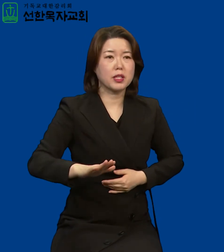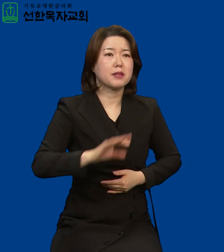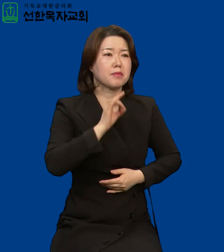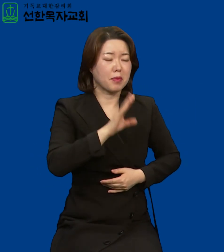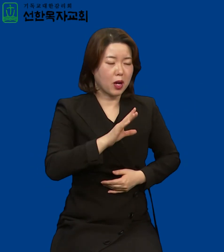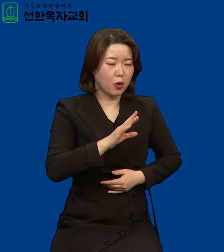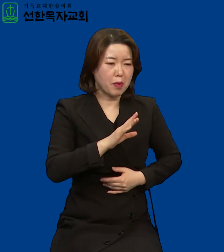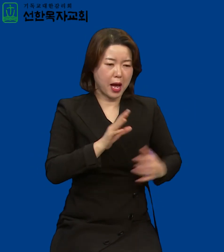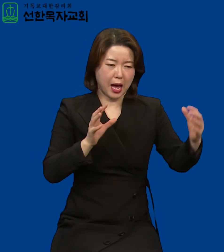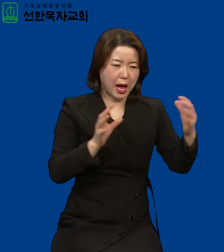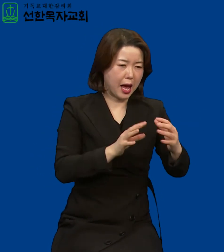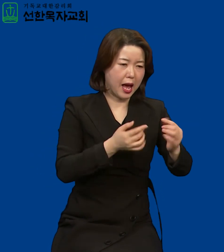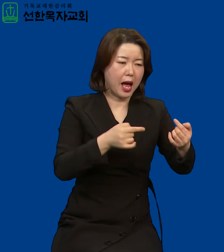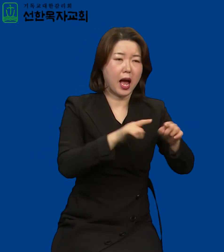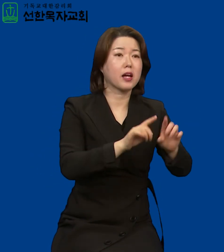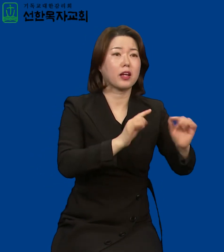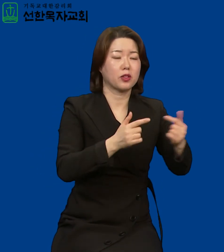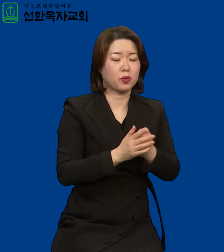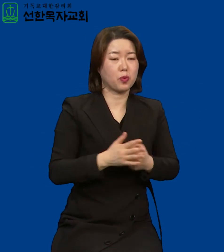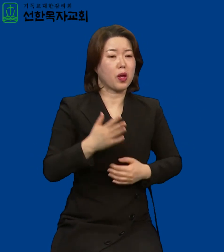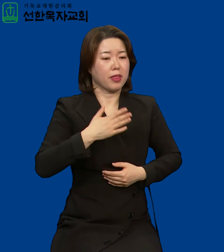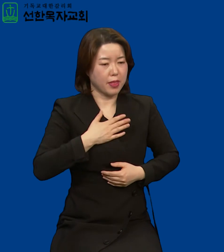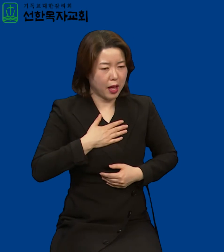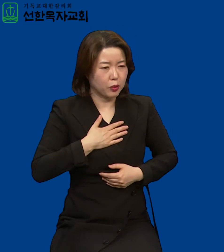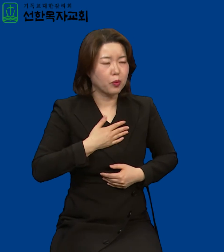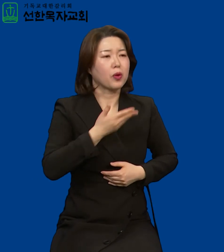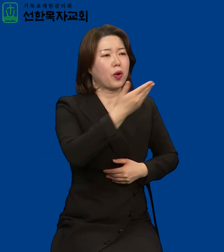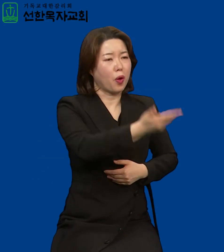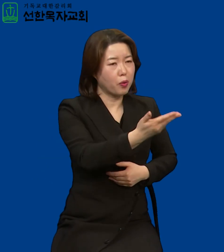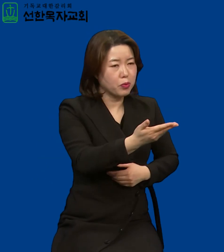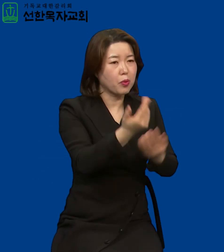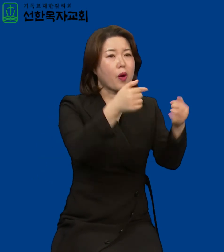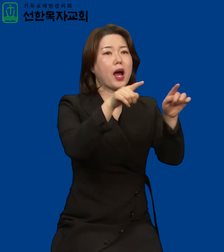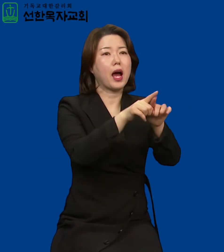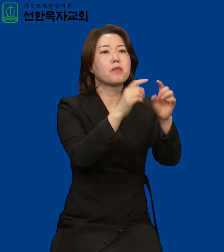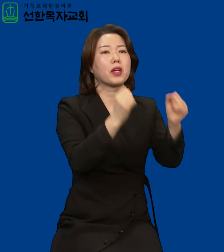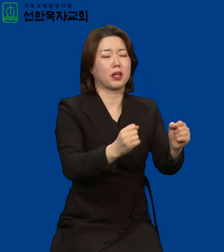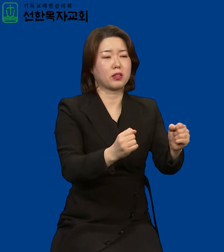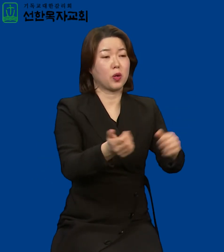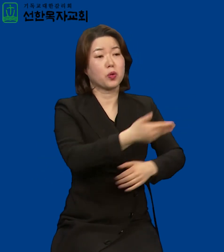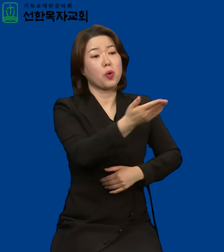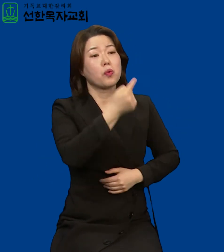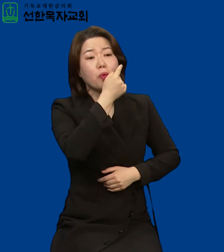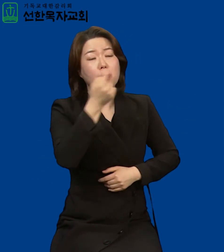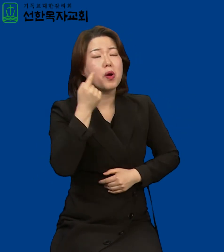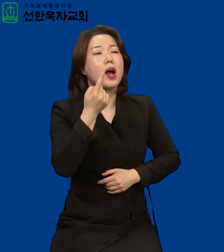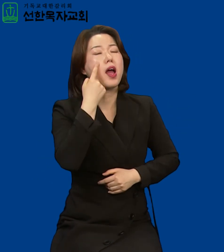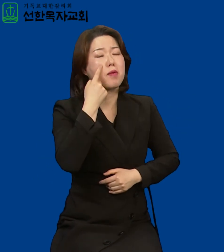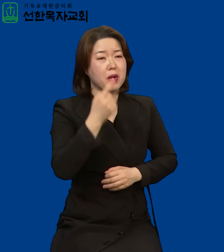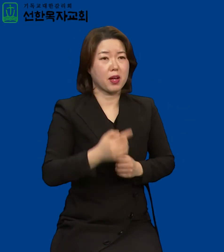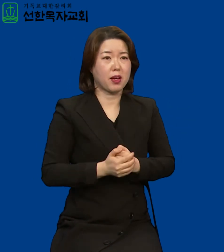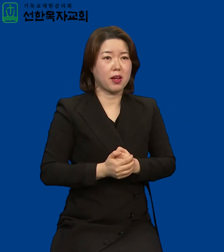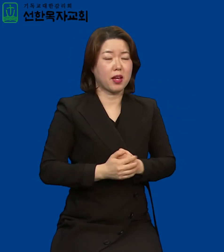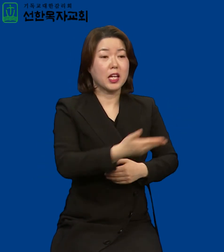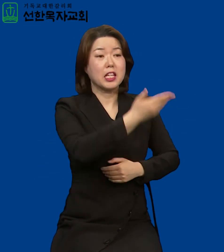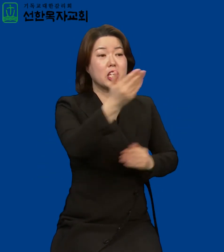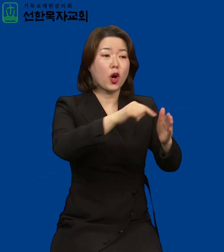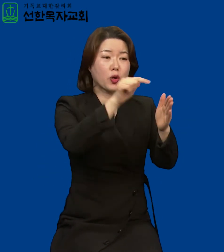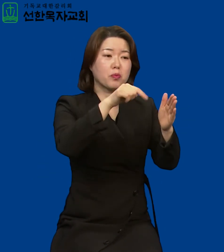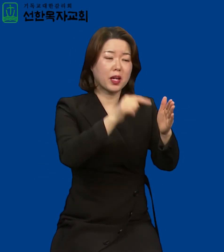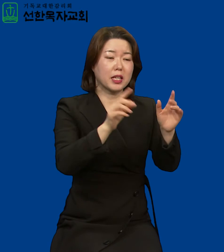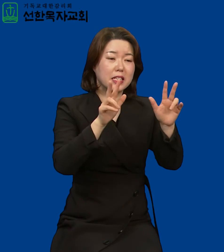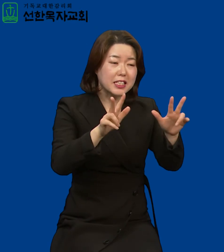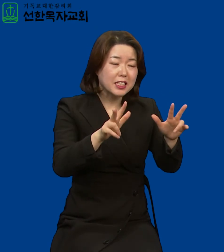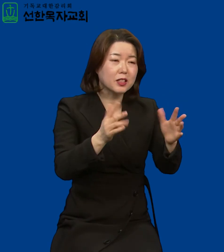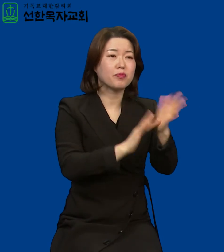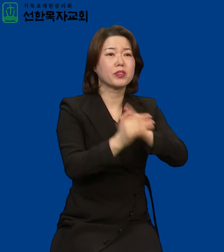아닙니다. 여러분에게도 함께 하십니다. 여러분 그걸 확인하세요. 여러분 안에 지금 예수님이